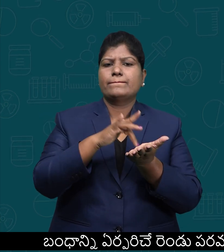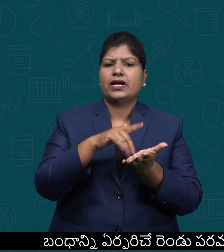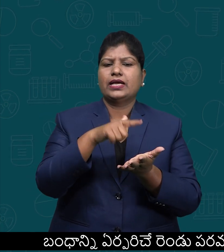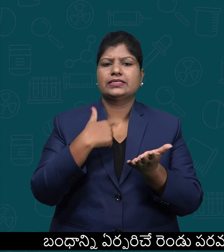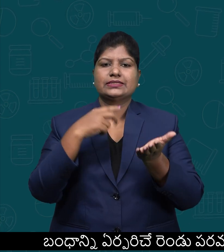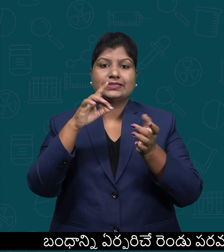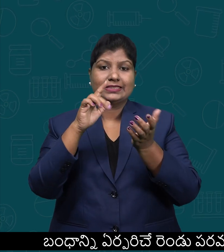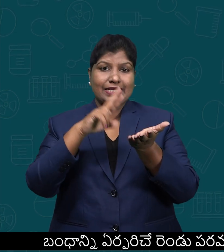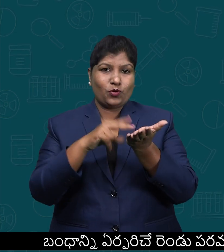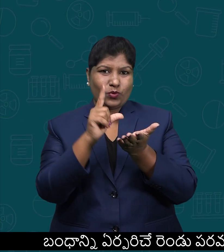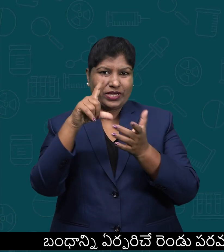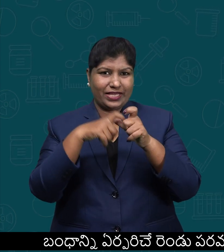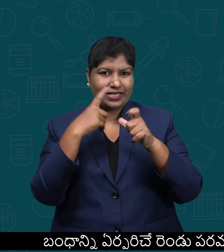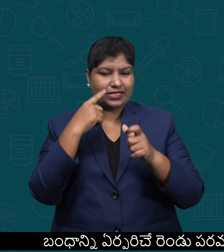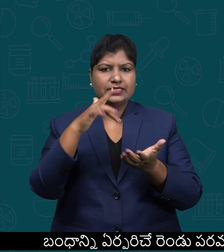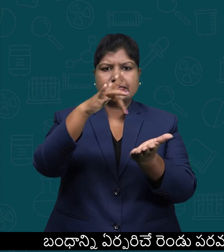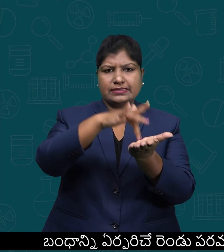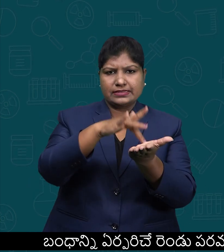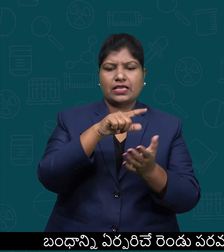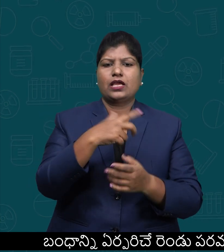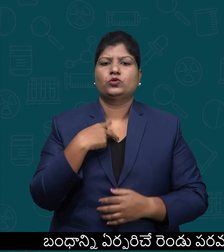మధ్య సమతౌల్య దూరం.